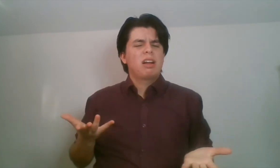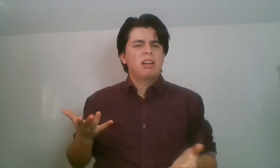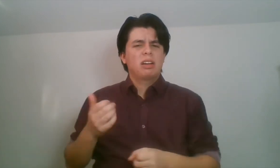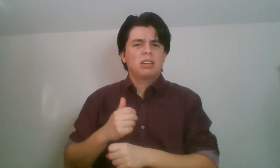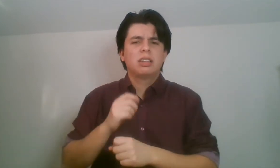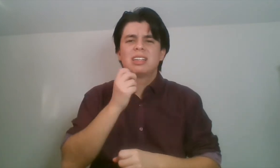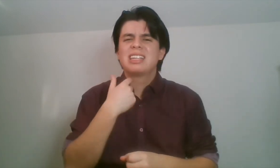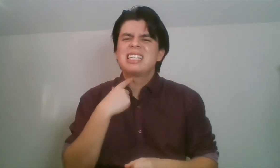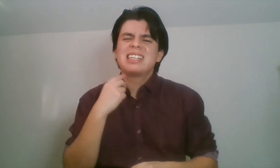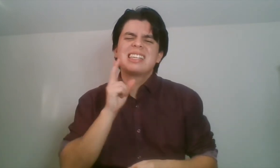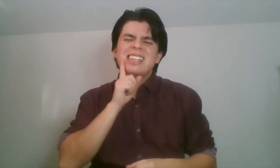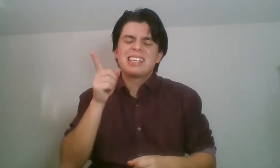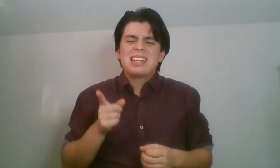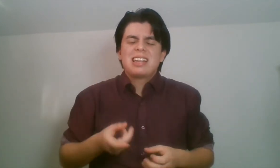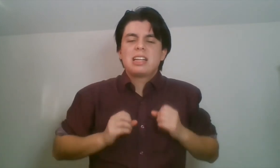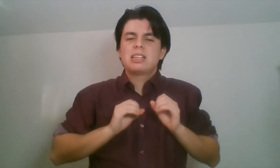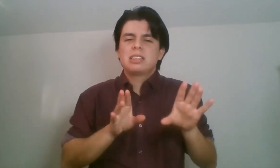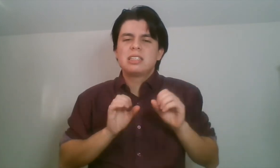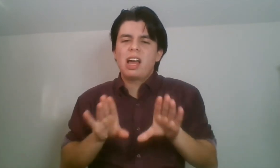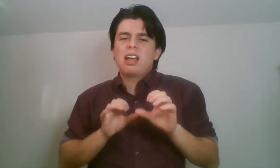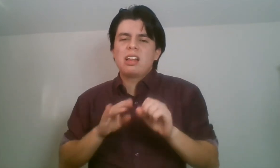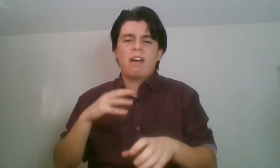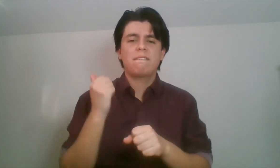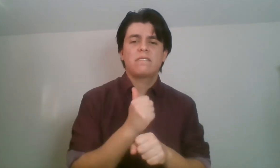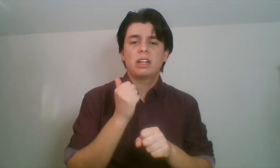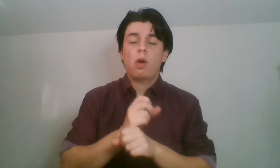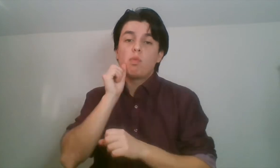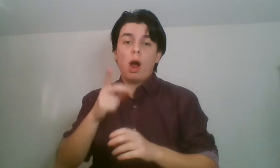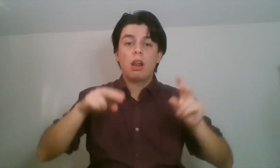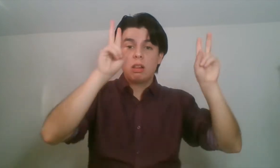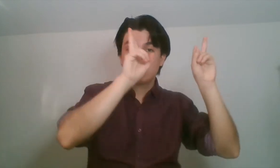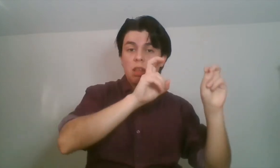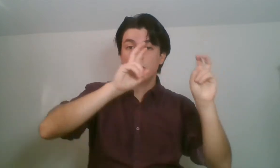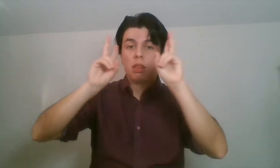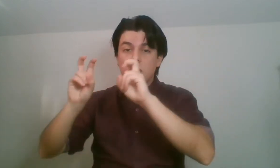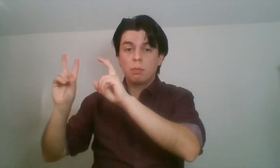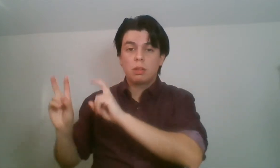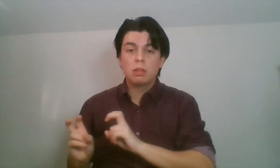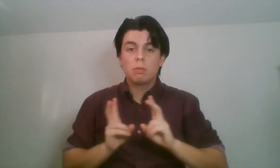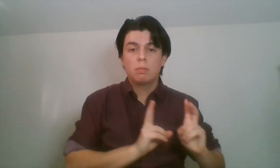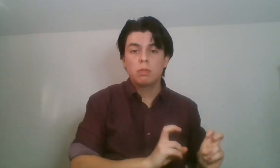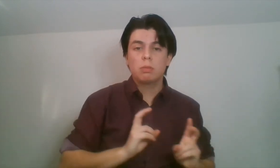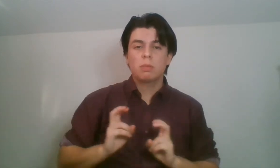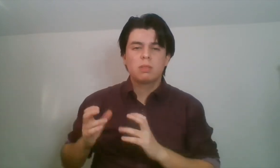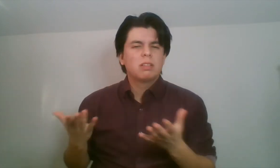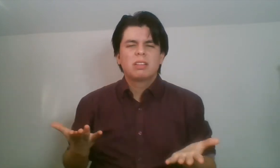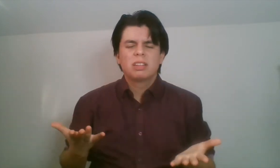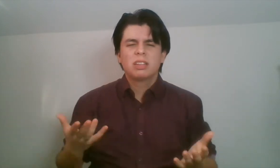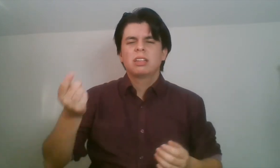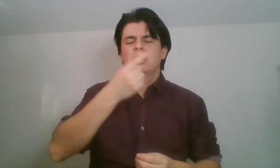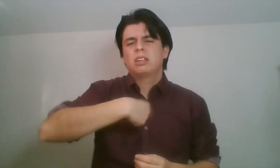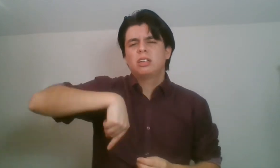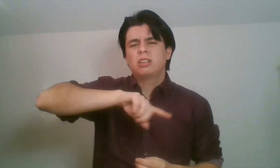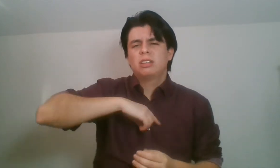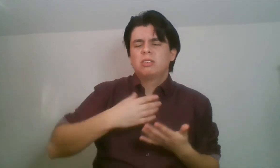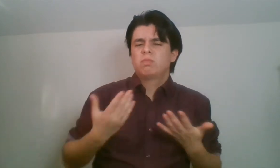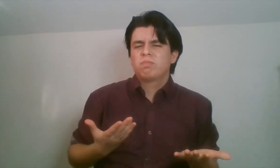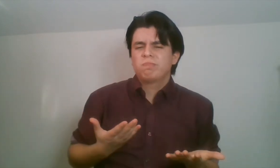talleres, ¿qué tipo de talleres se dictaban? ¿Quiénes daban estos talleres? ¿Y cómo se eligieron los temas? Conversemos un